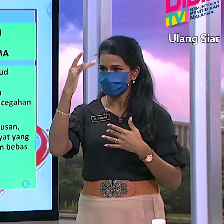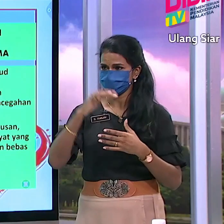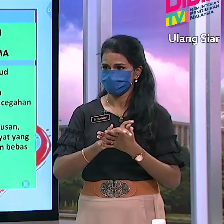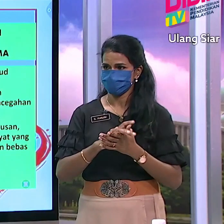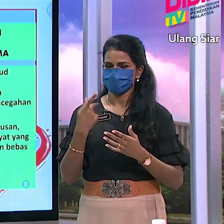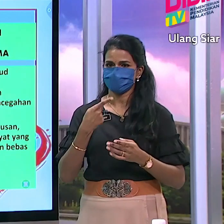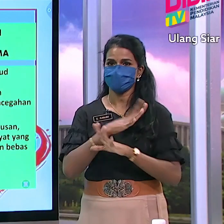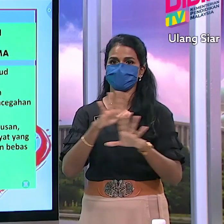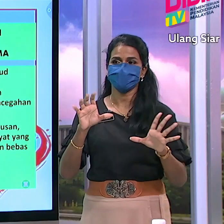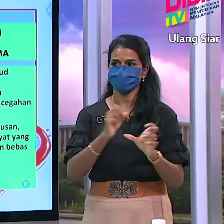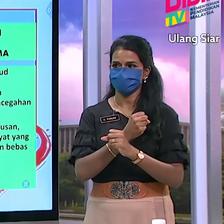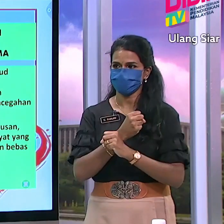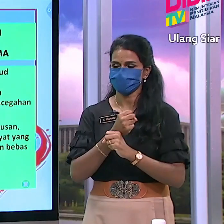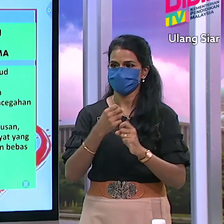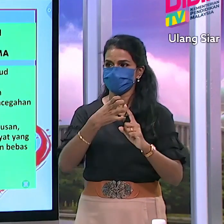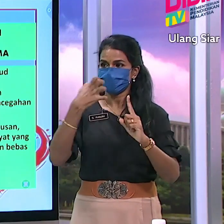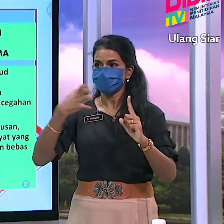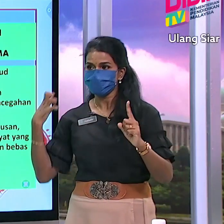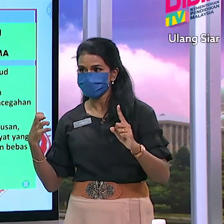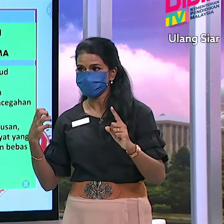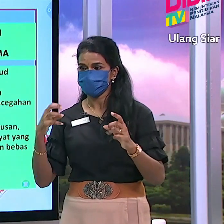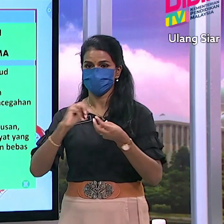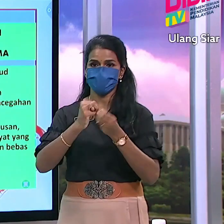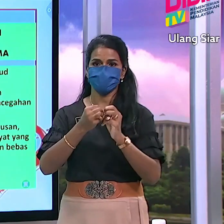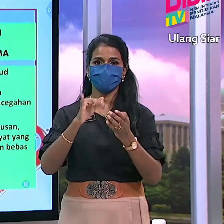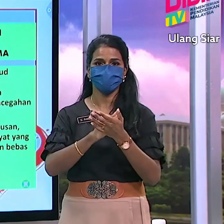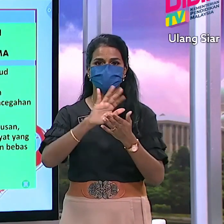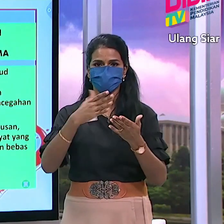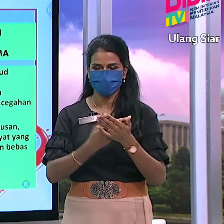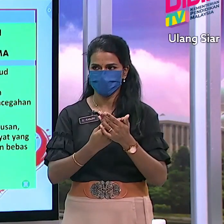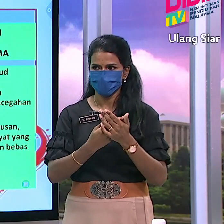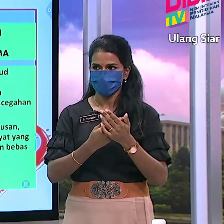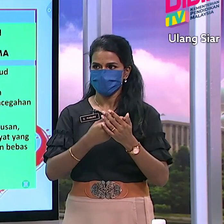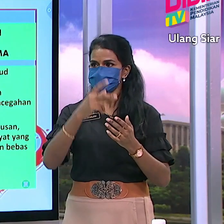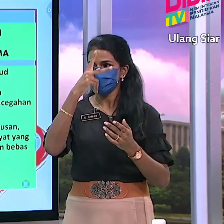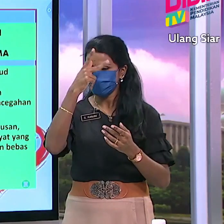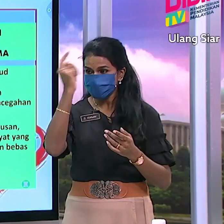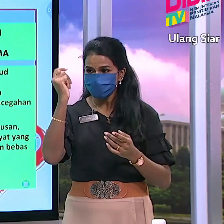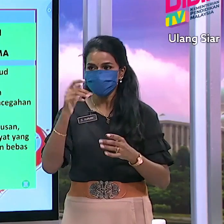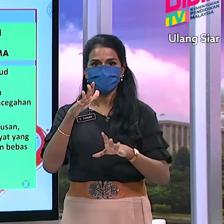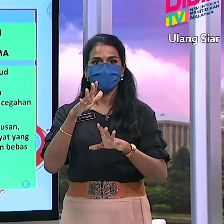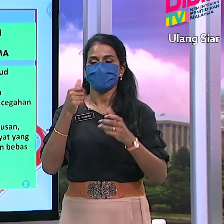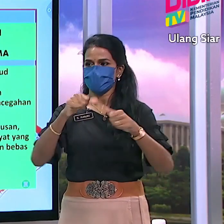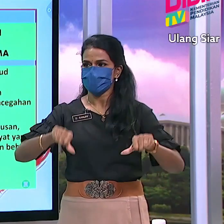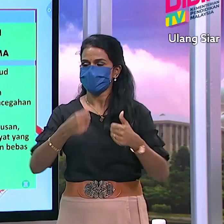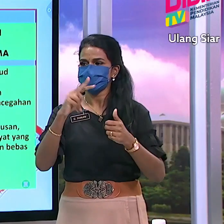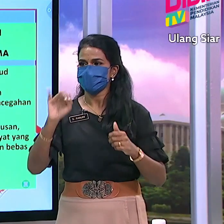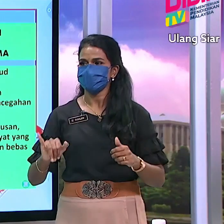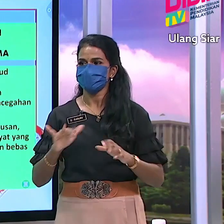penyakit. Kita tidak dapat elakkan masalah itu semua kerana amalan yang